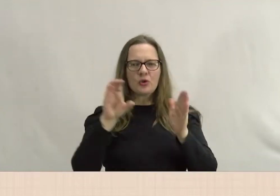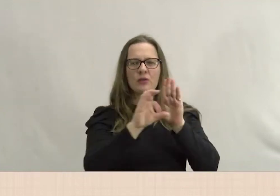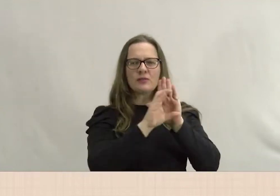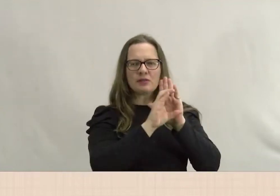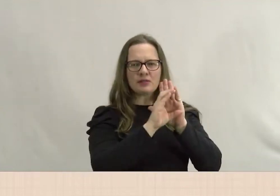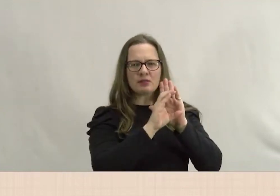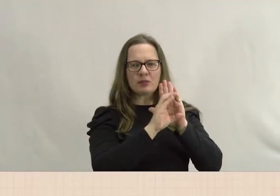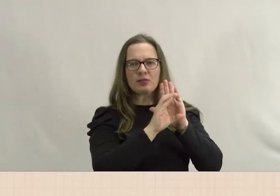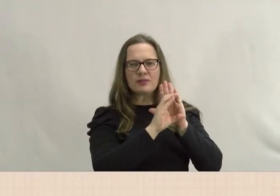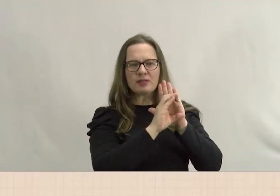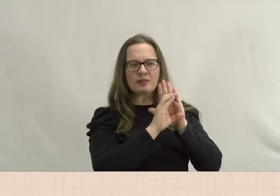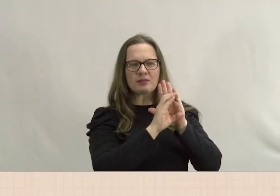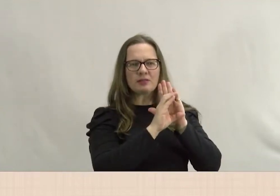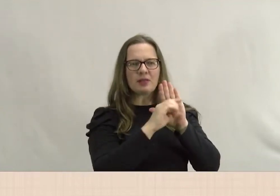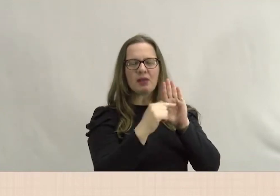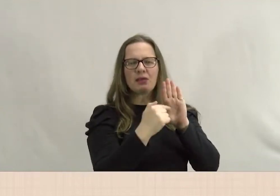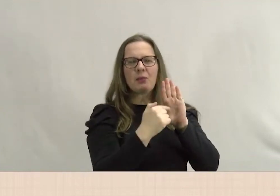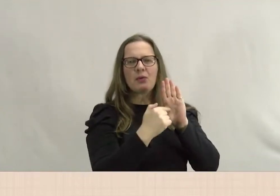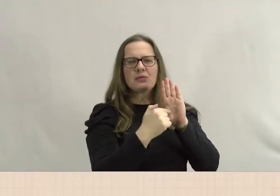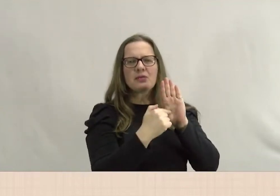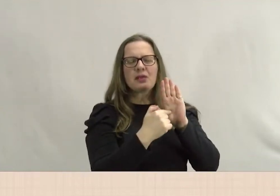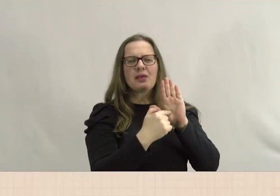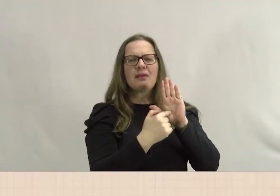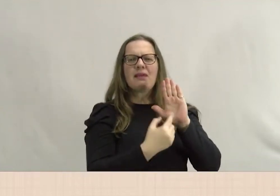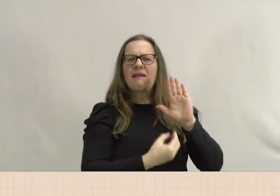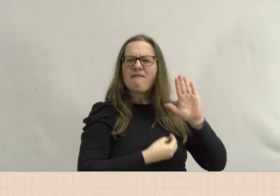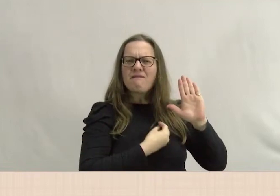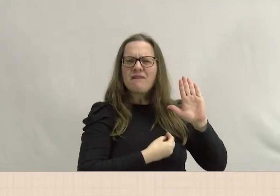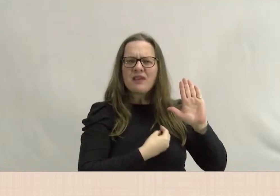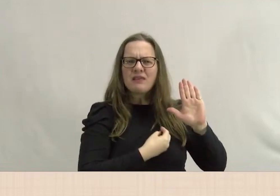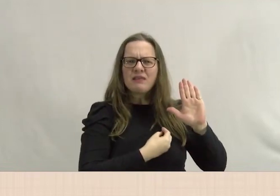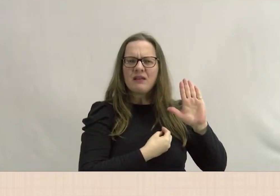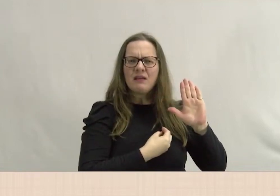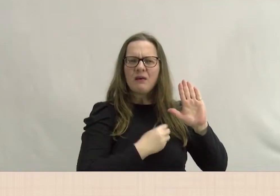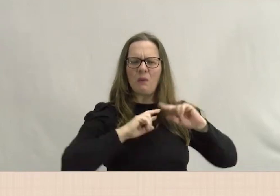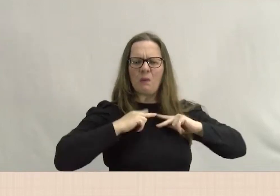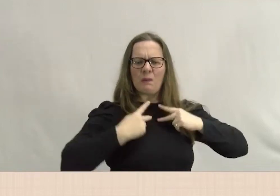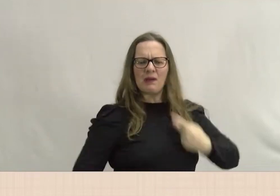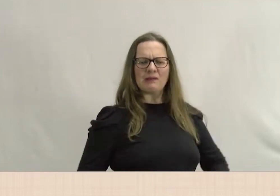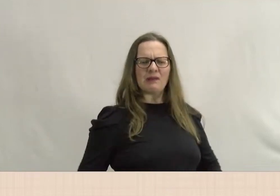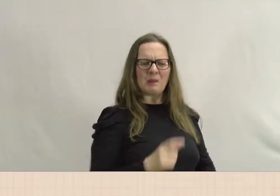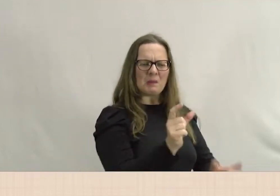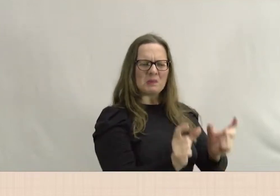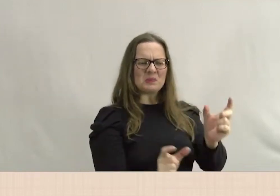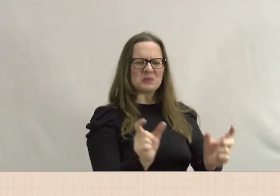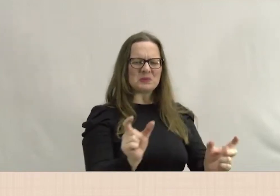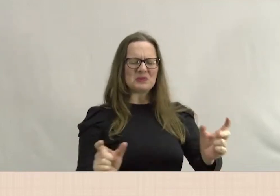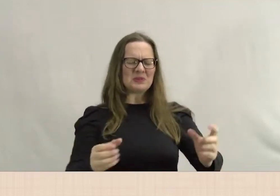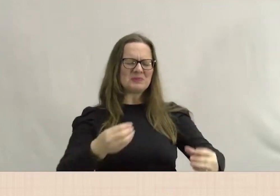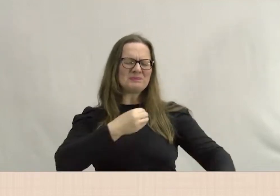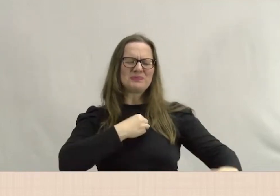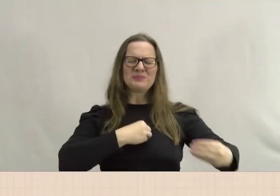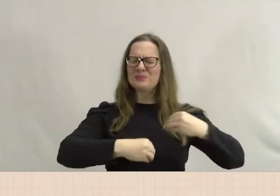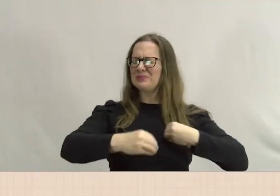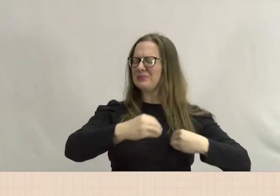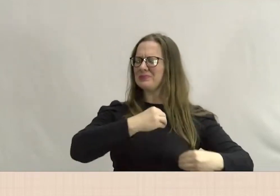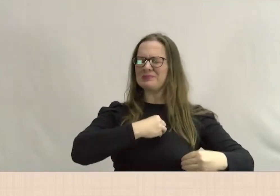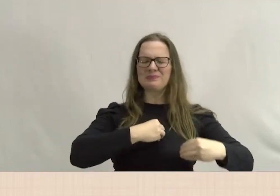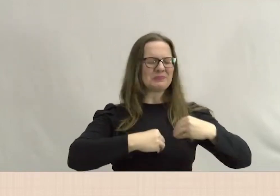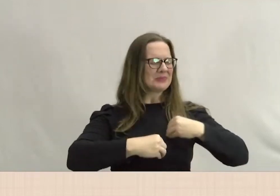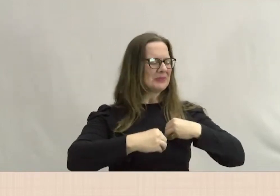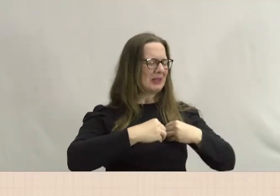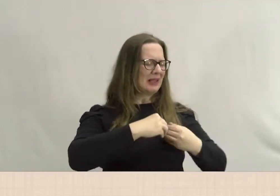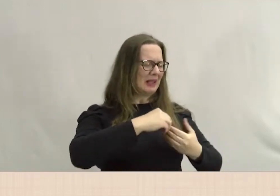o corpo do homem se tornou carnal. O pecado entrou, a morte entrou, veio toda a